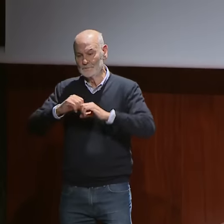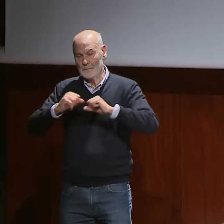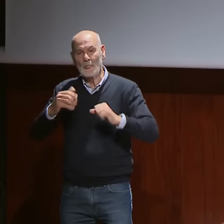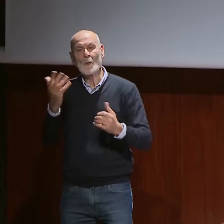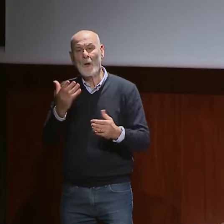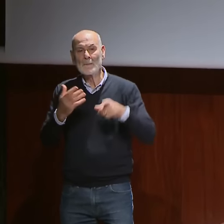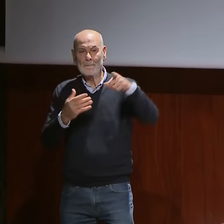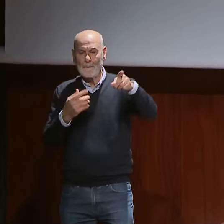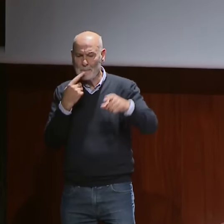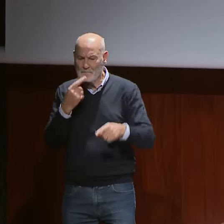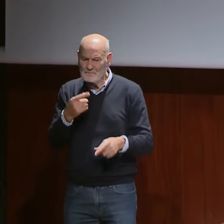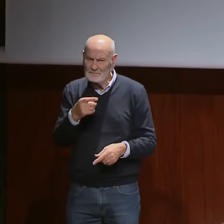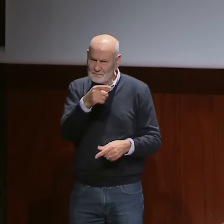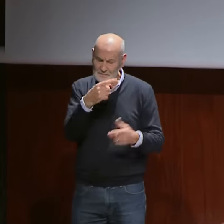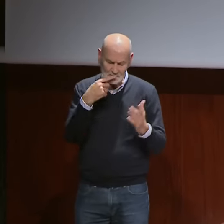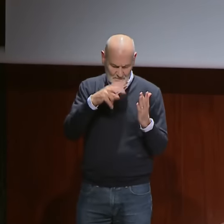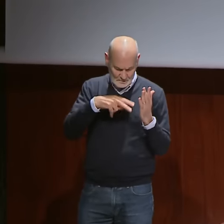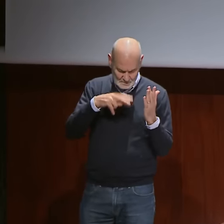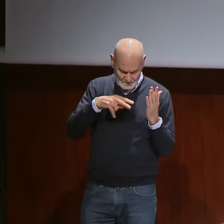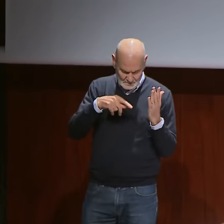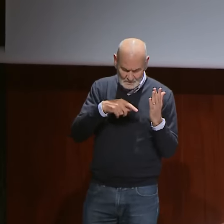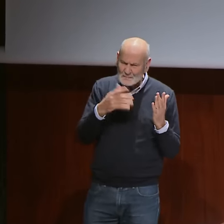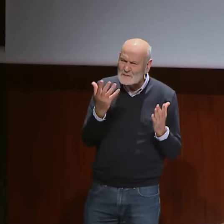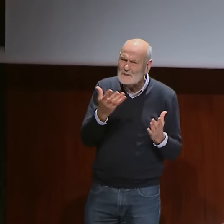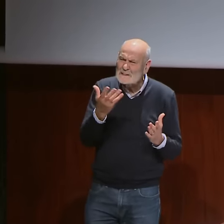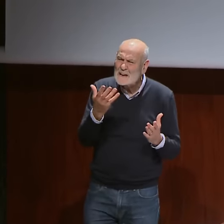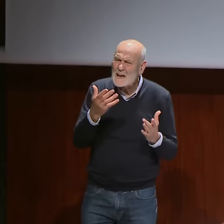c'est incroyable, quoi.